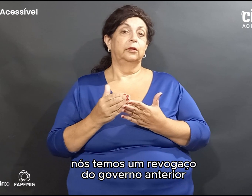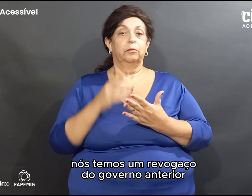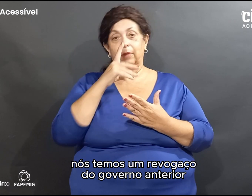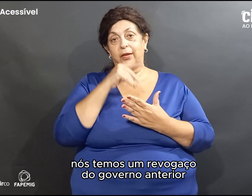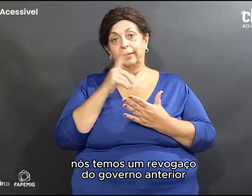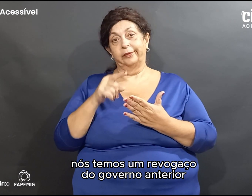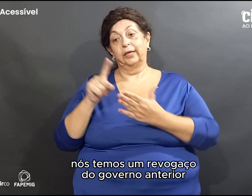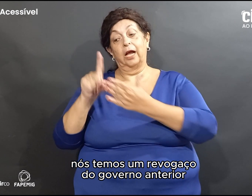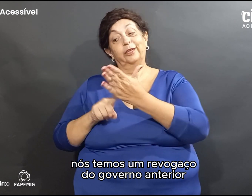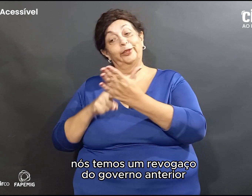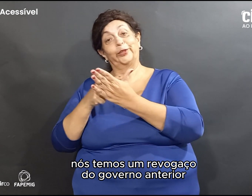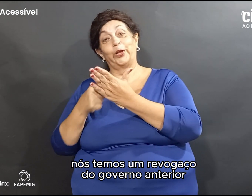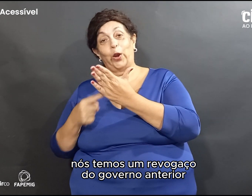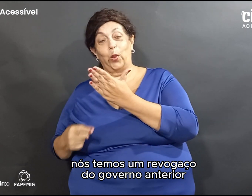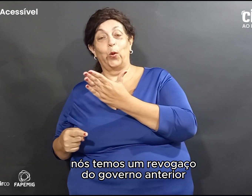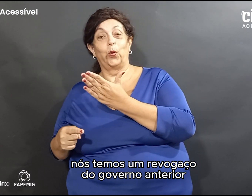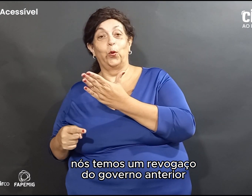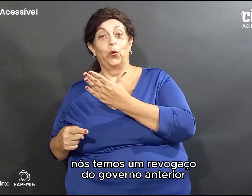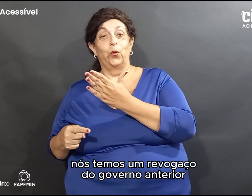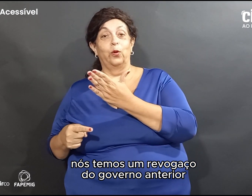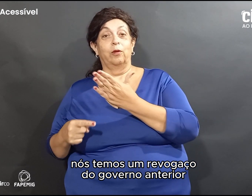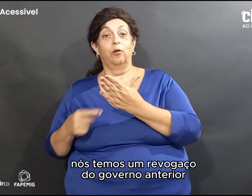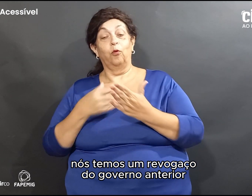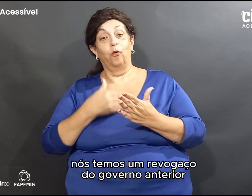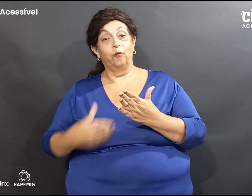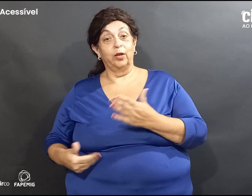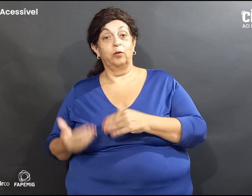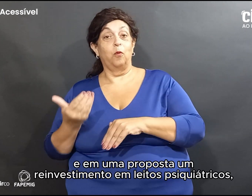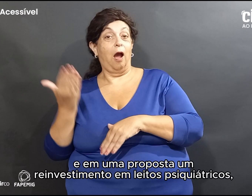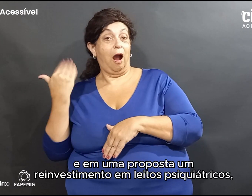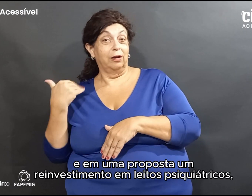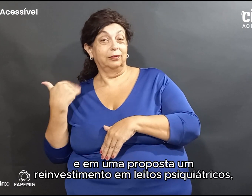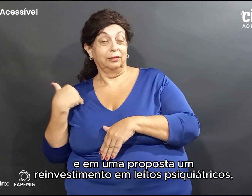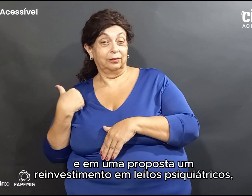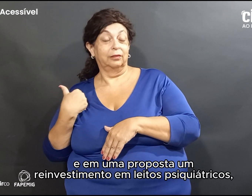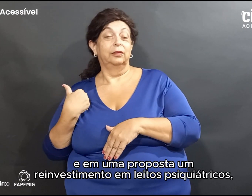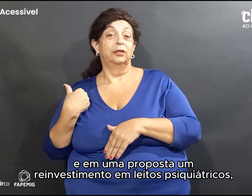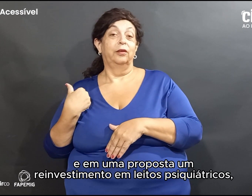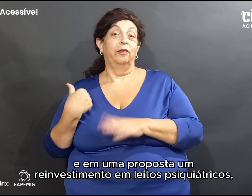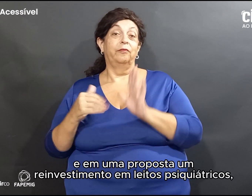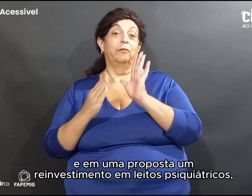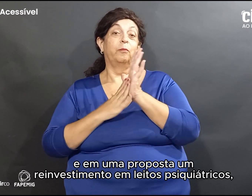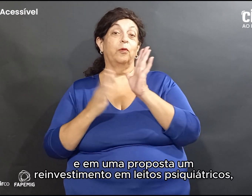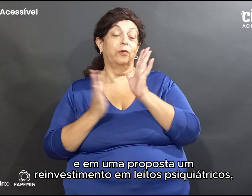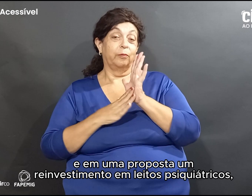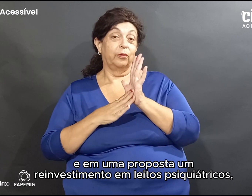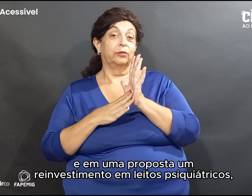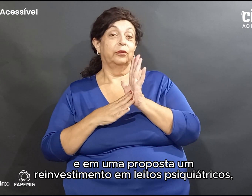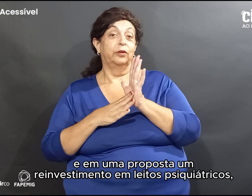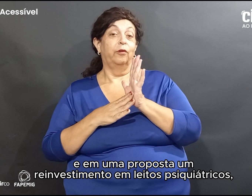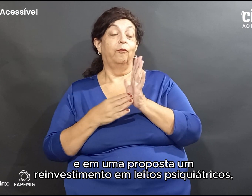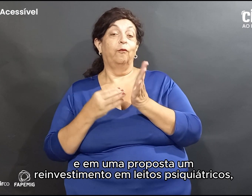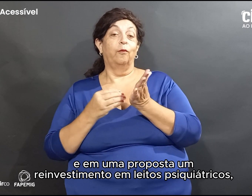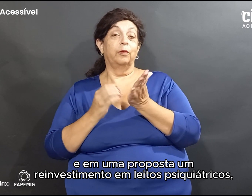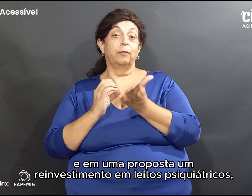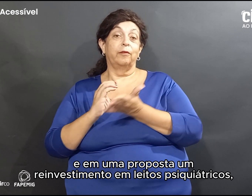né, do governo anterior, e uma proposta, um reinvestimento em